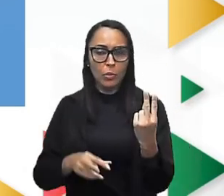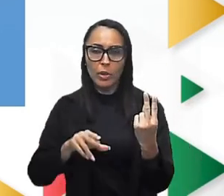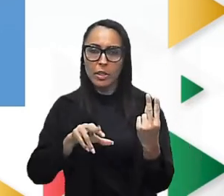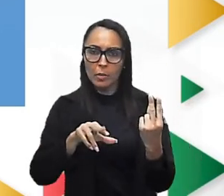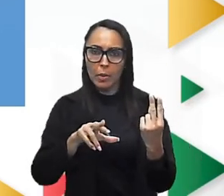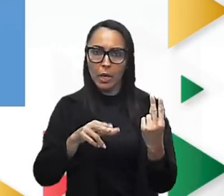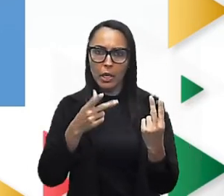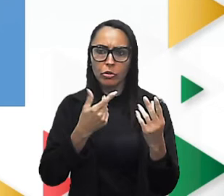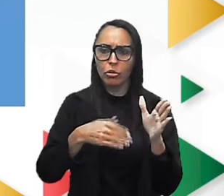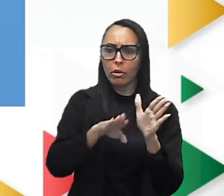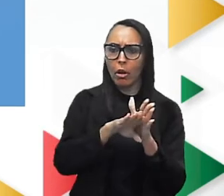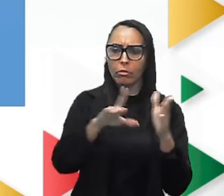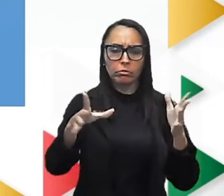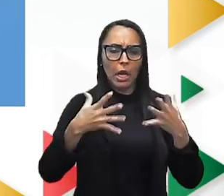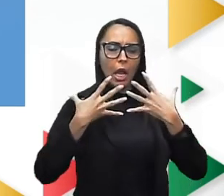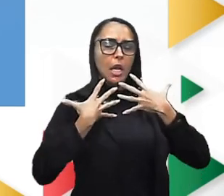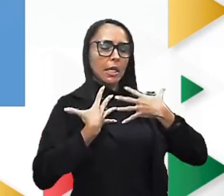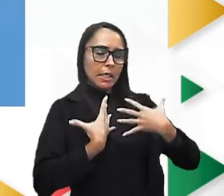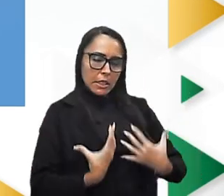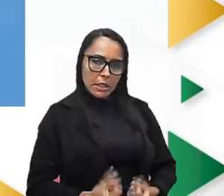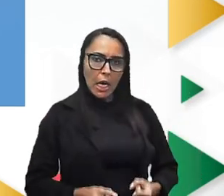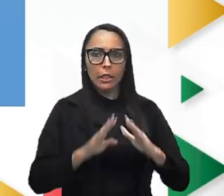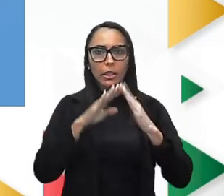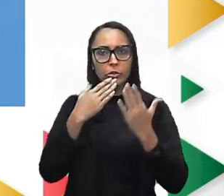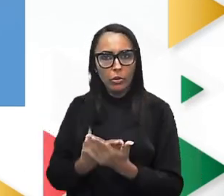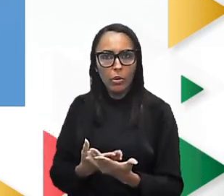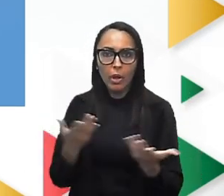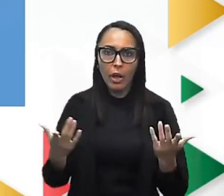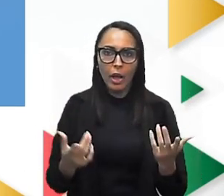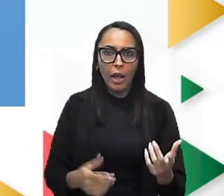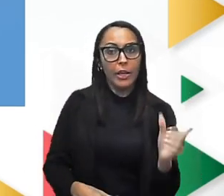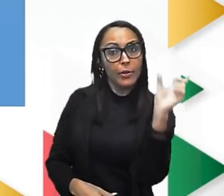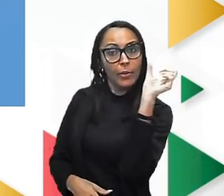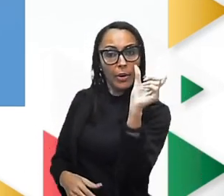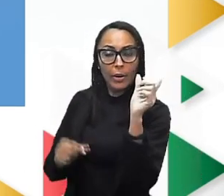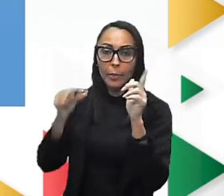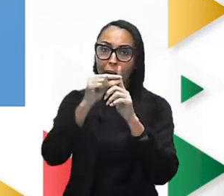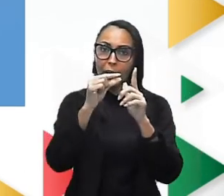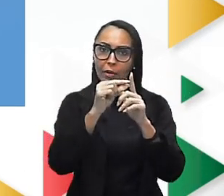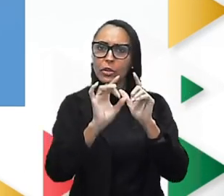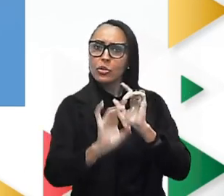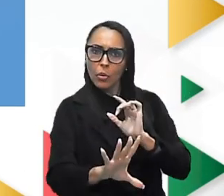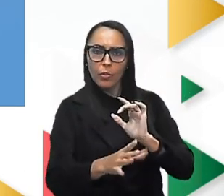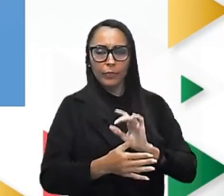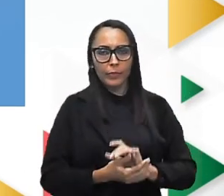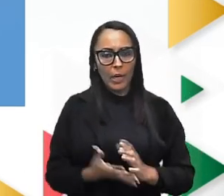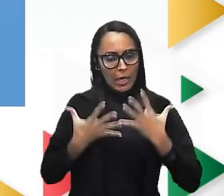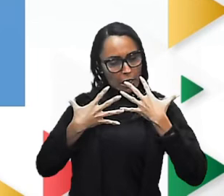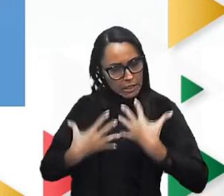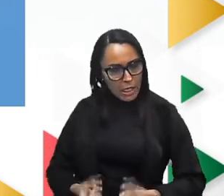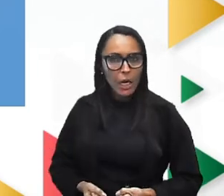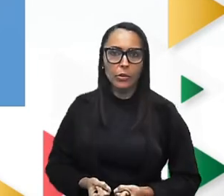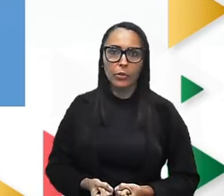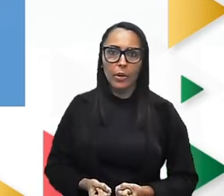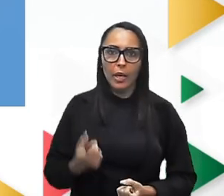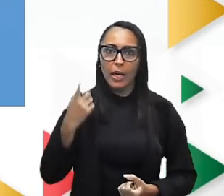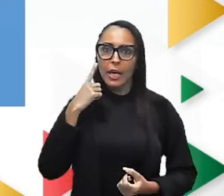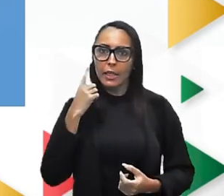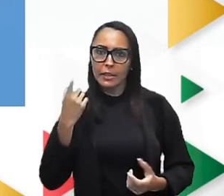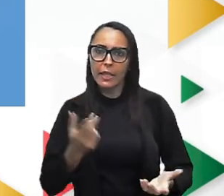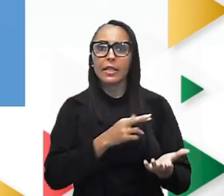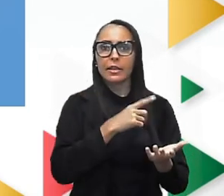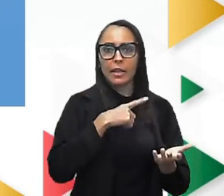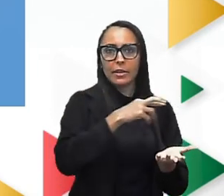cansadíssimas da escola. Então, uma palavra só, no caso, cansado, ela assume formas